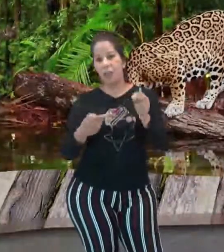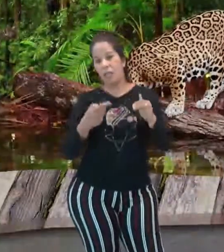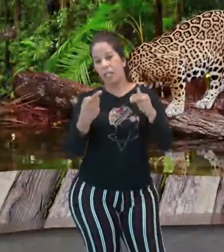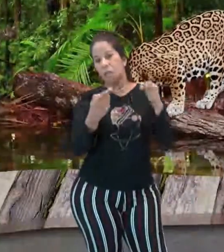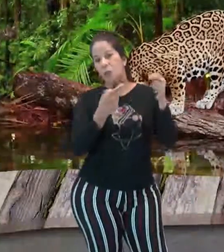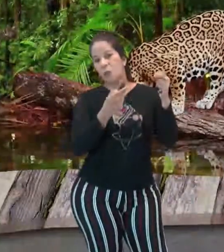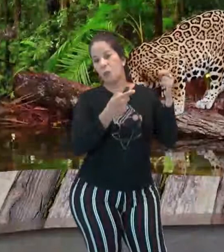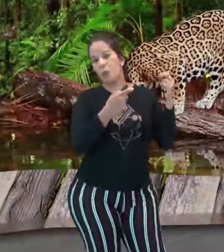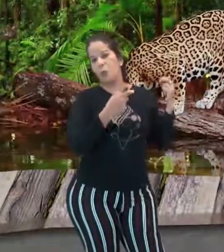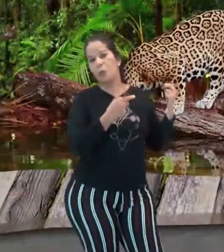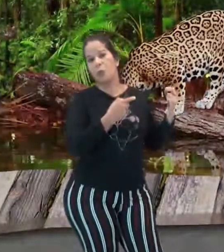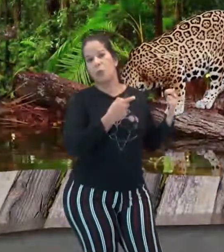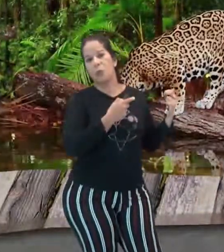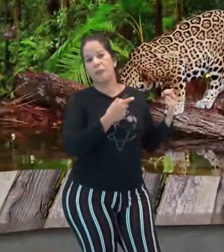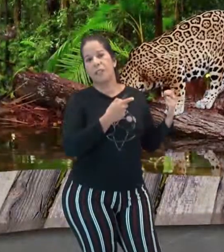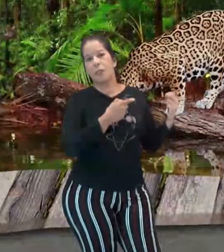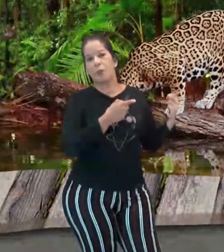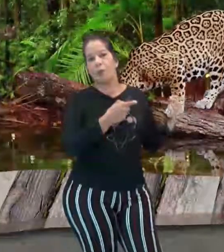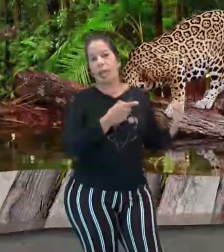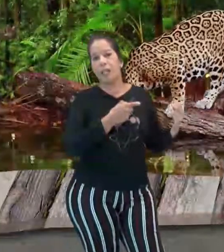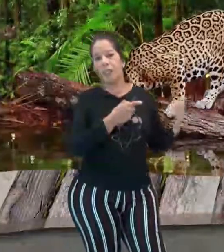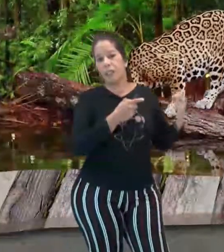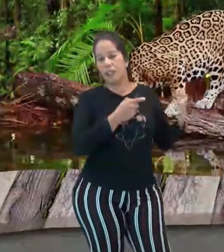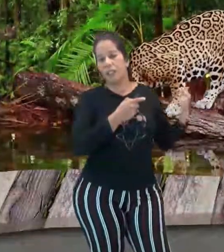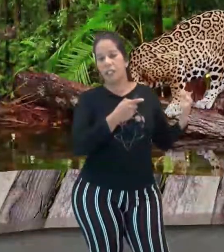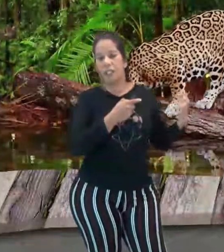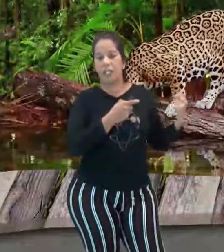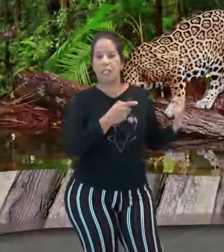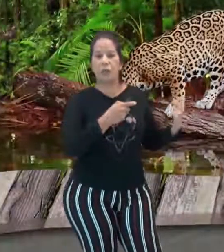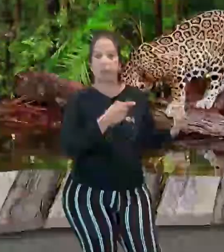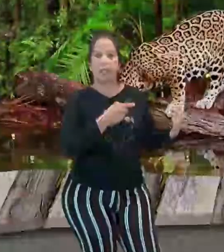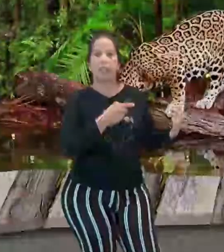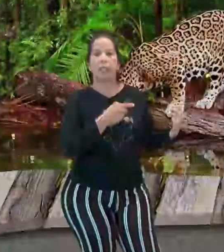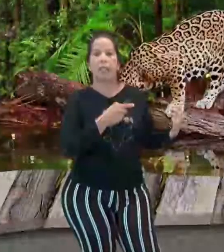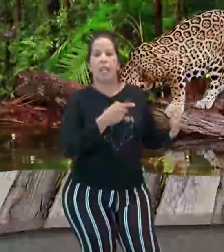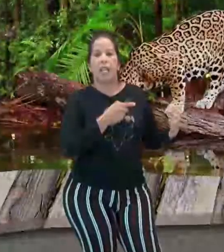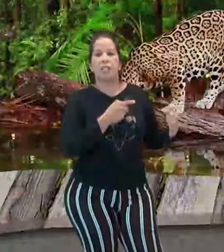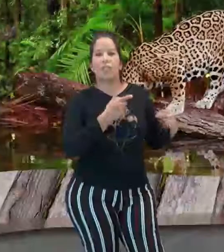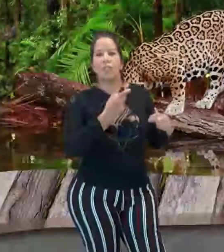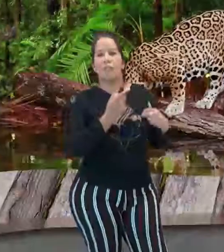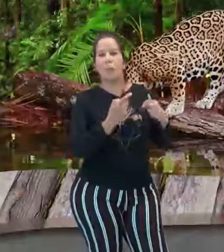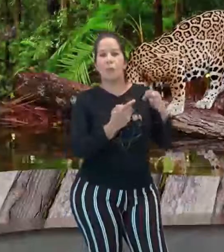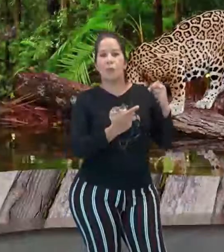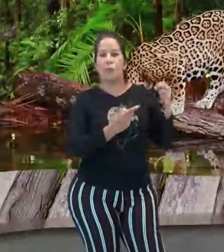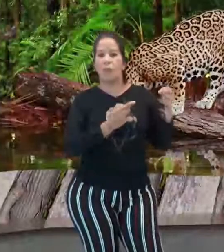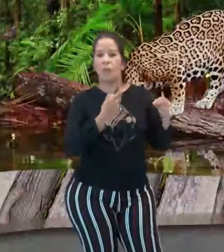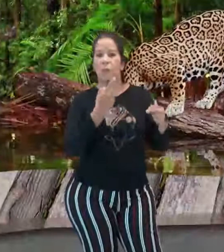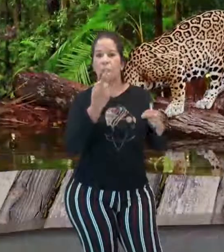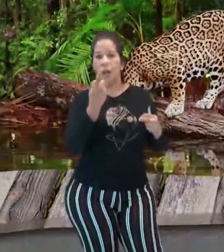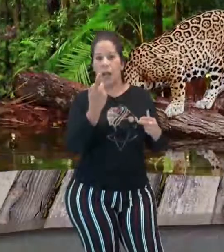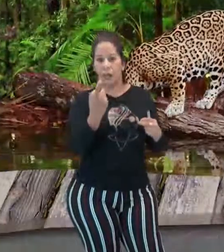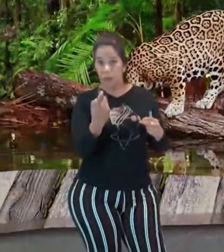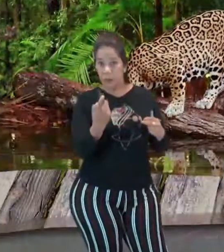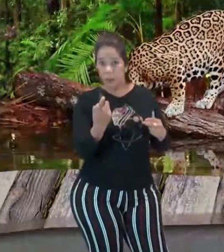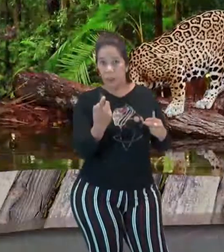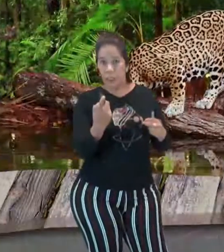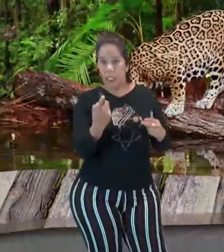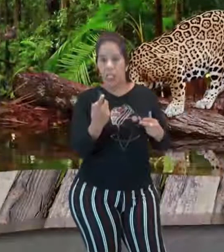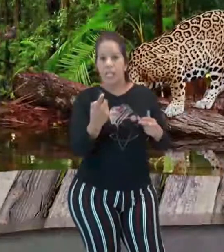nasce, né, dentro da vida embrionária, vida intrauterina, ela já tem a formação do ovócito